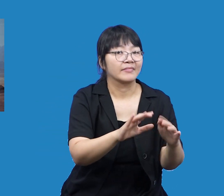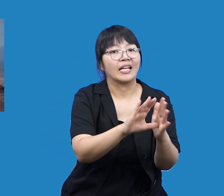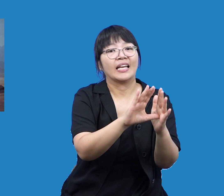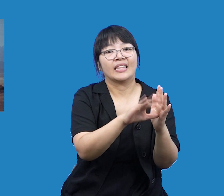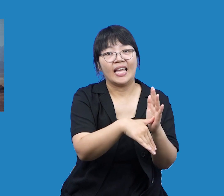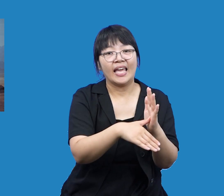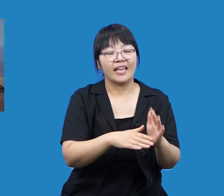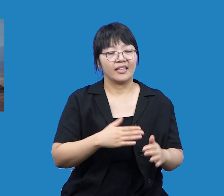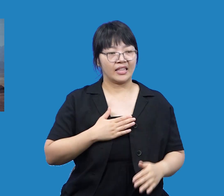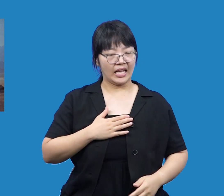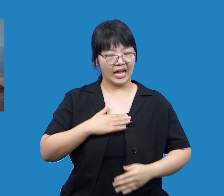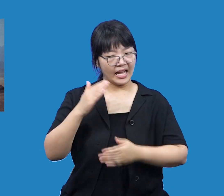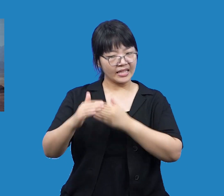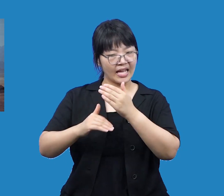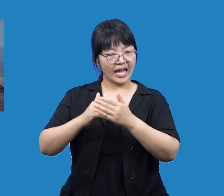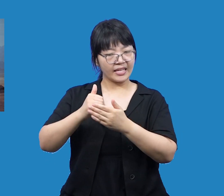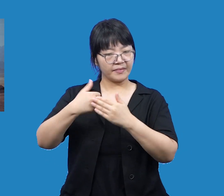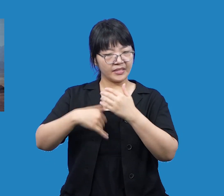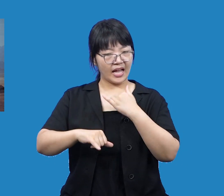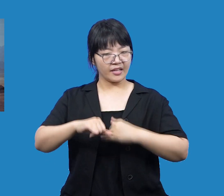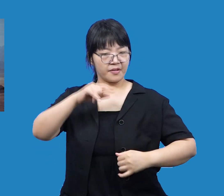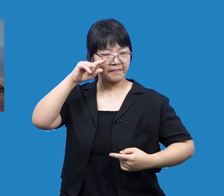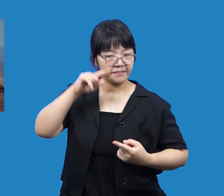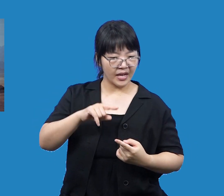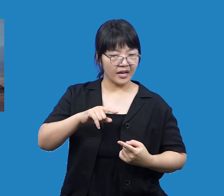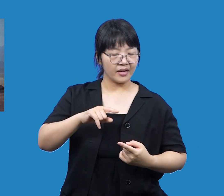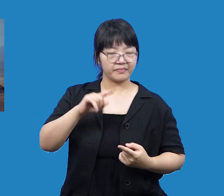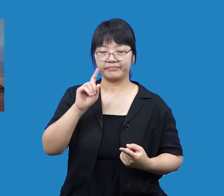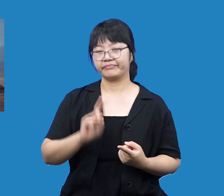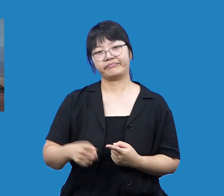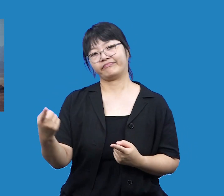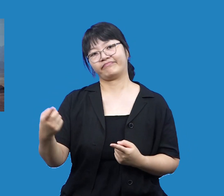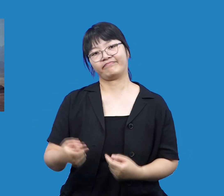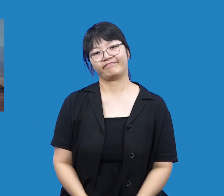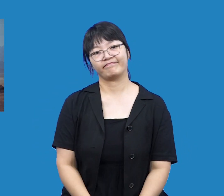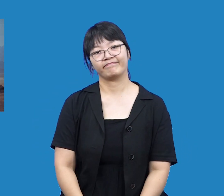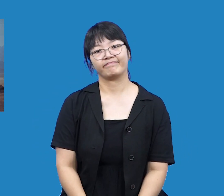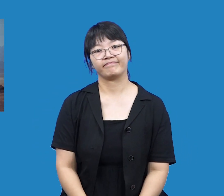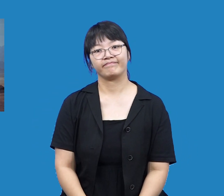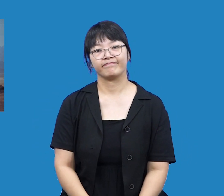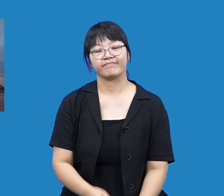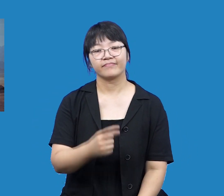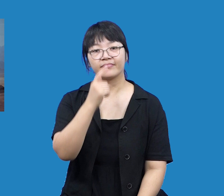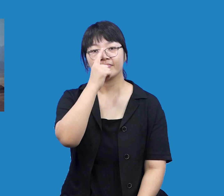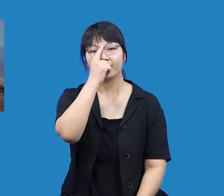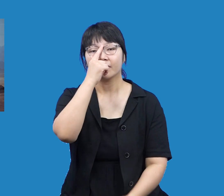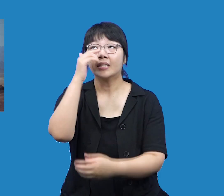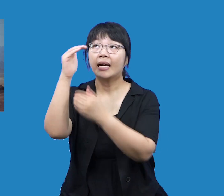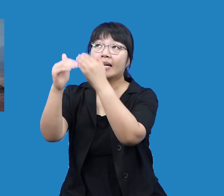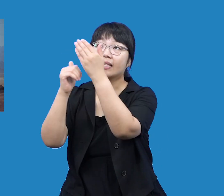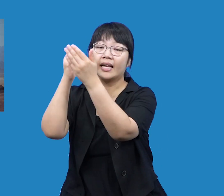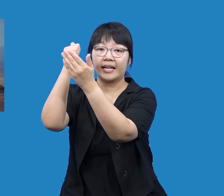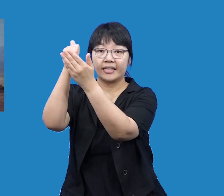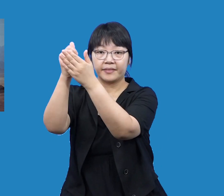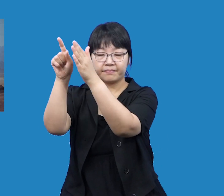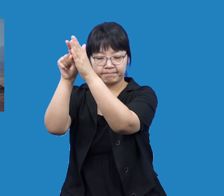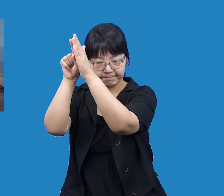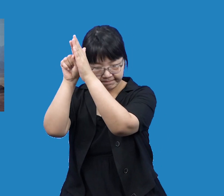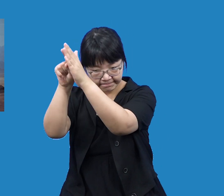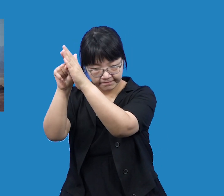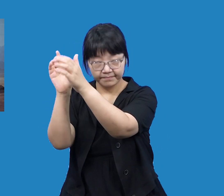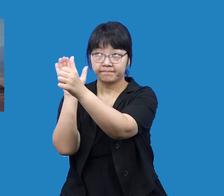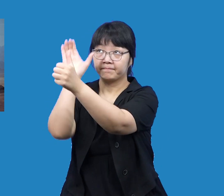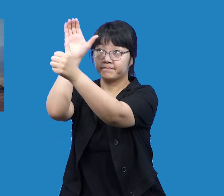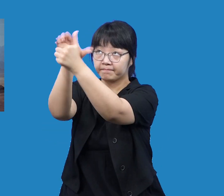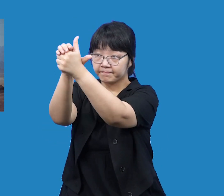백성다움을 상실하고 마는 것입니다. 자, 그러나 이렇게 하나님을 신뢰하고 그분 앞에 맡길 수 있었을